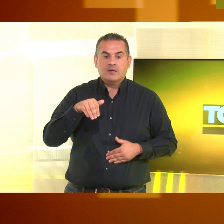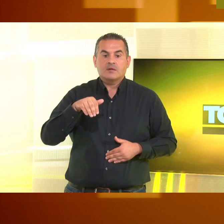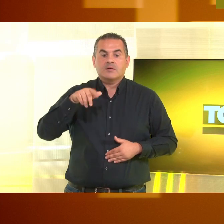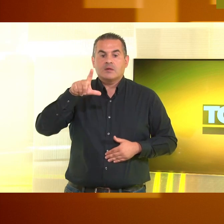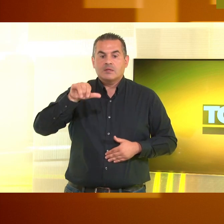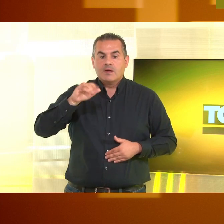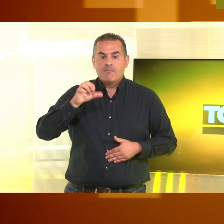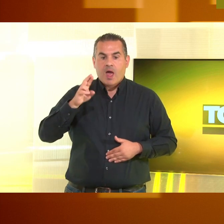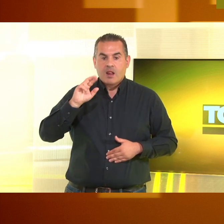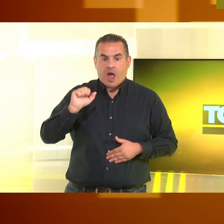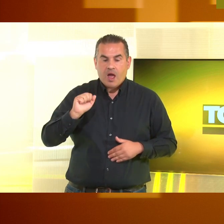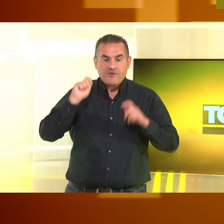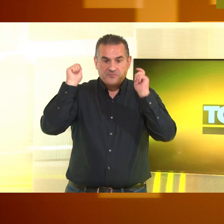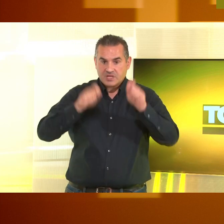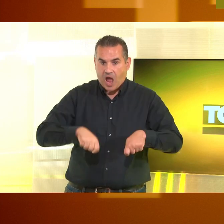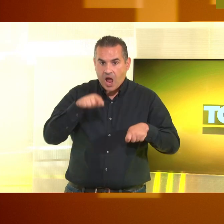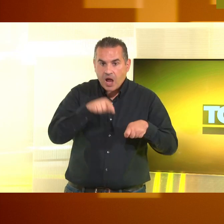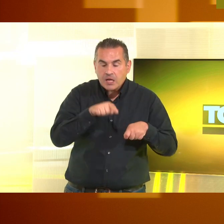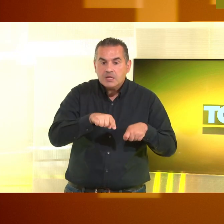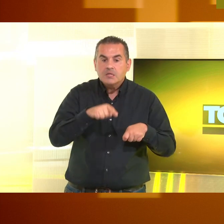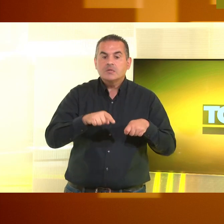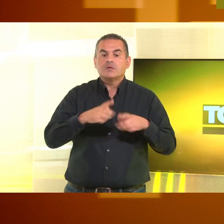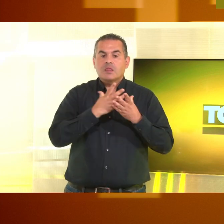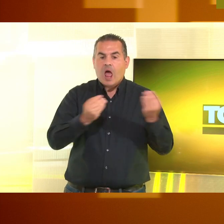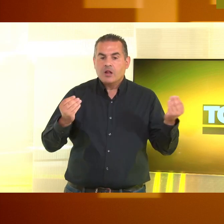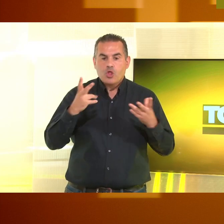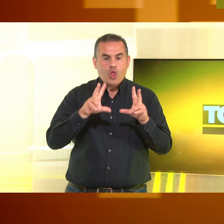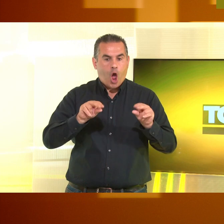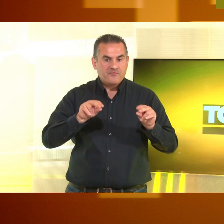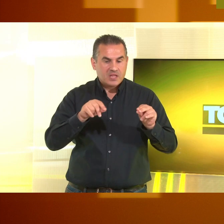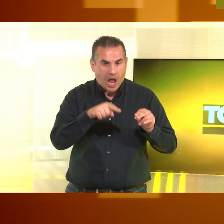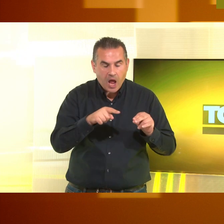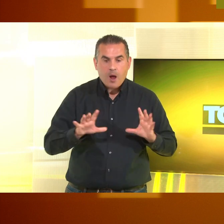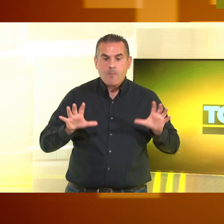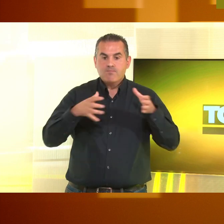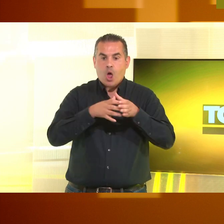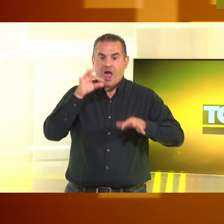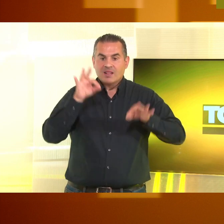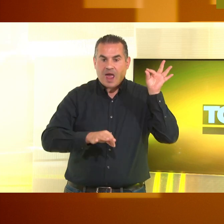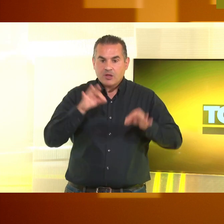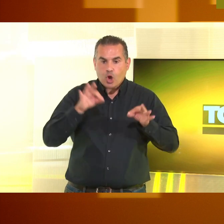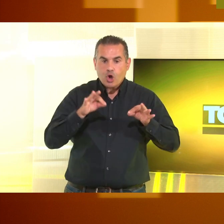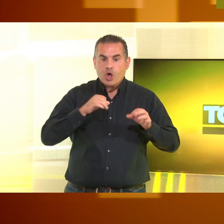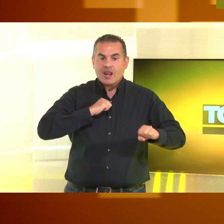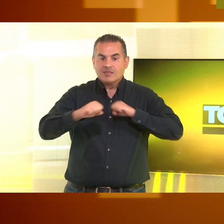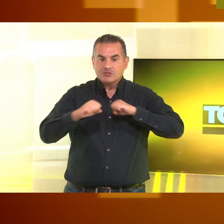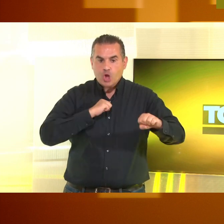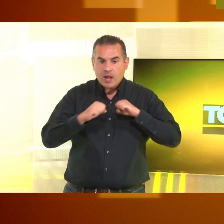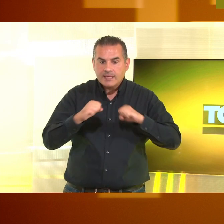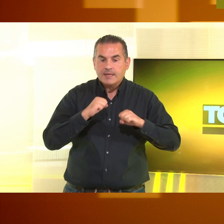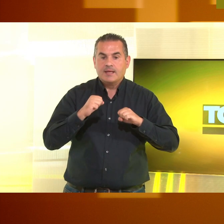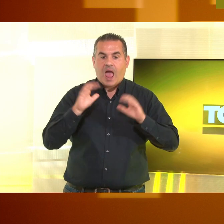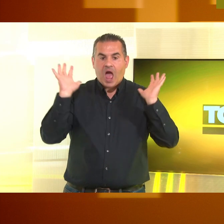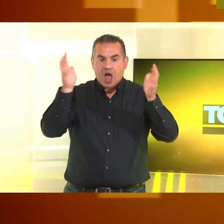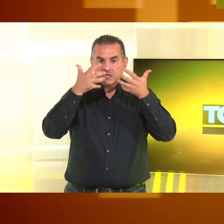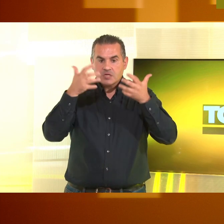organizzato da Bocche Teatro sotto la direzione artistica di Monica Corimbi e sostenuto dalla Fondazione di Sardegna e dal Comune di Nuoro, a partire dalla